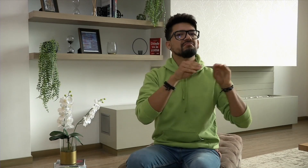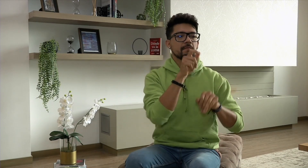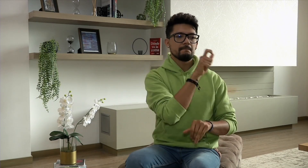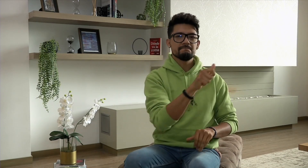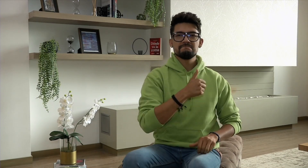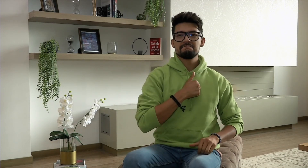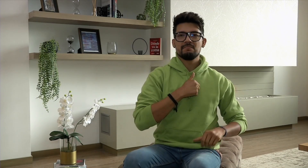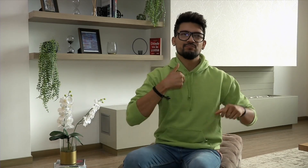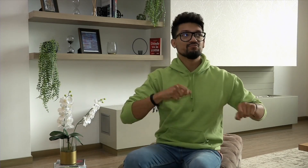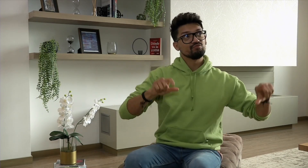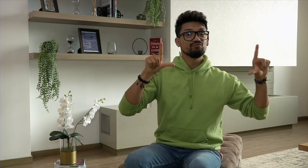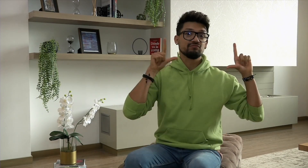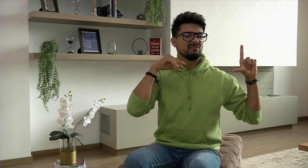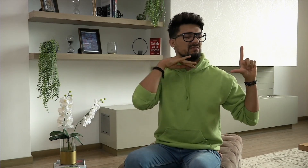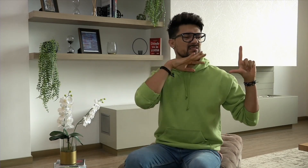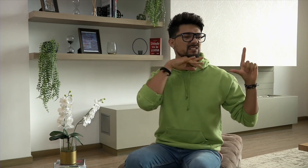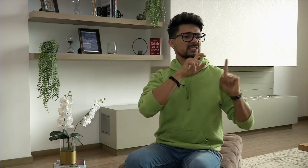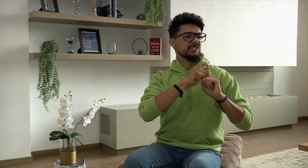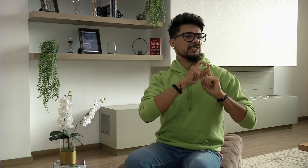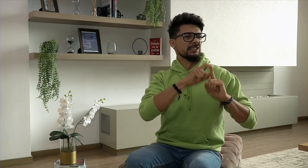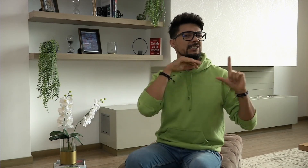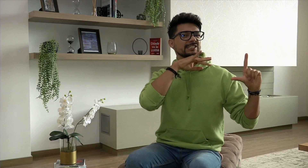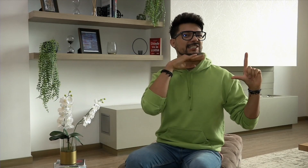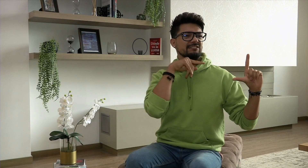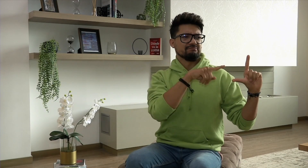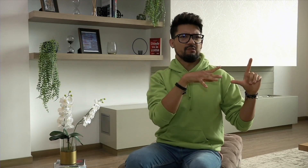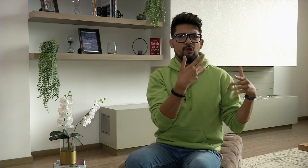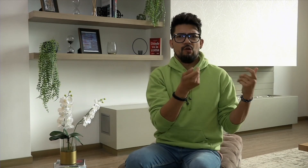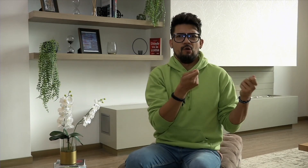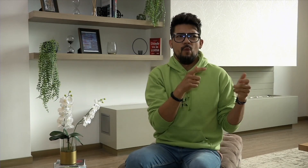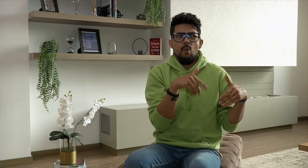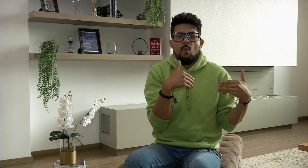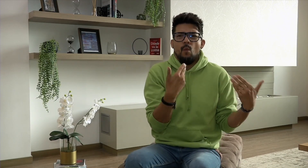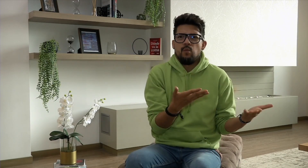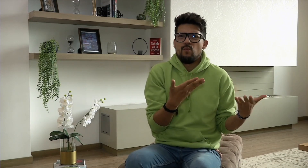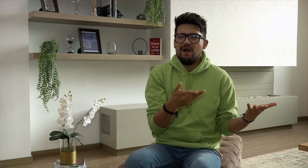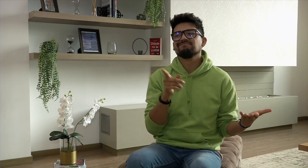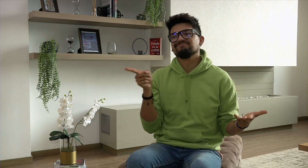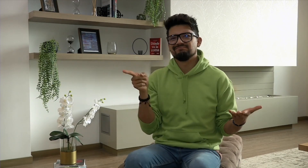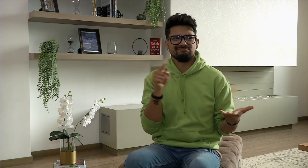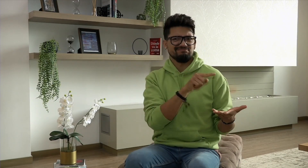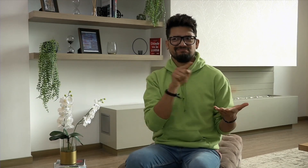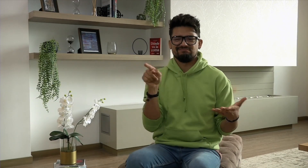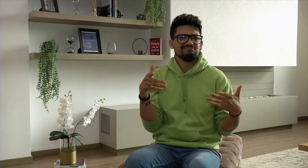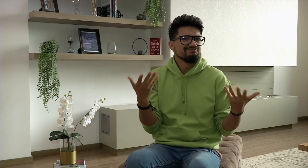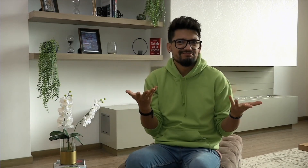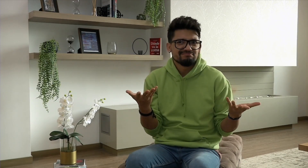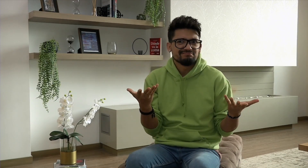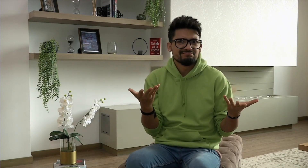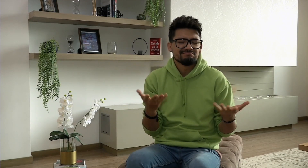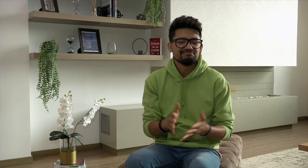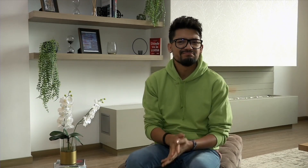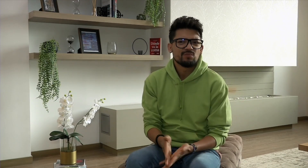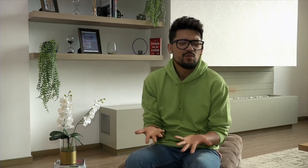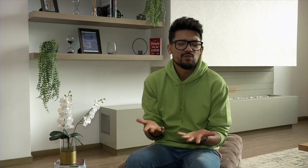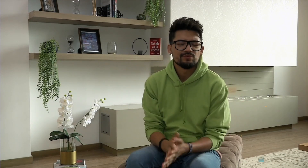malas palabras, más que en la televisión, puesto que esta tiene muchas más restricciones. ¿Cómo abordarías tú este